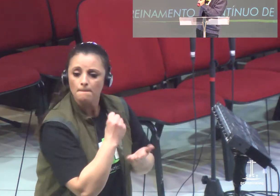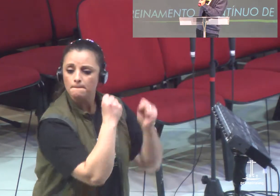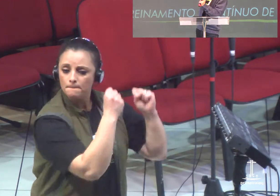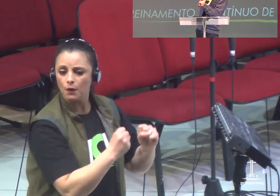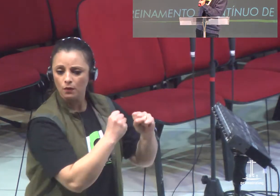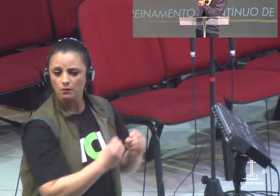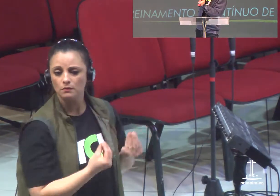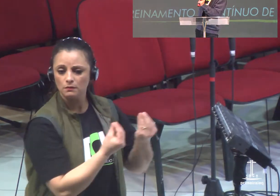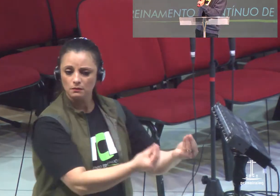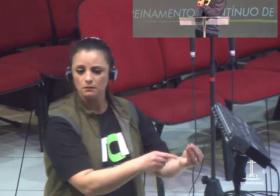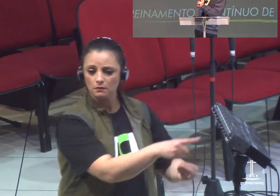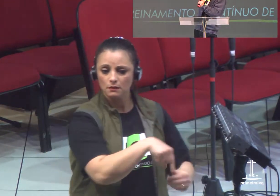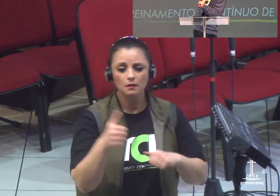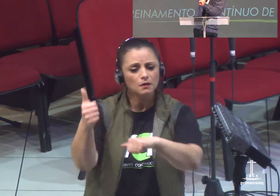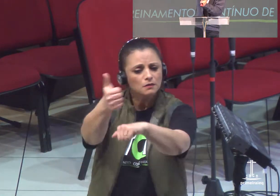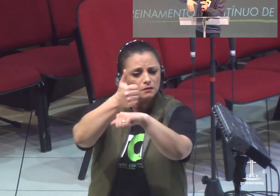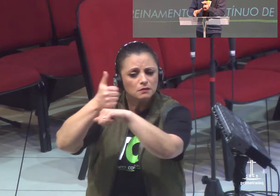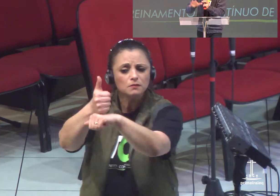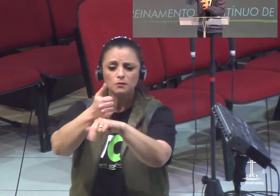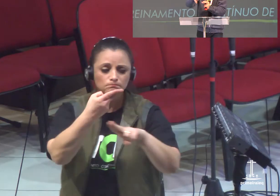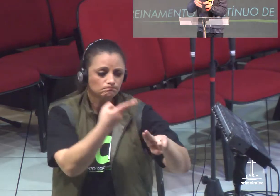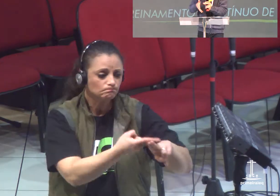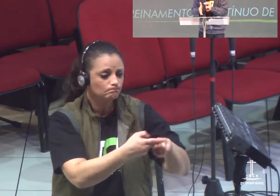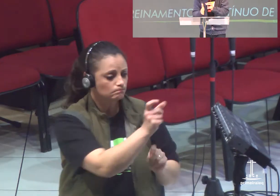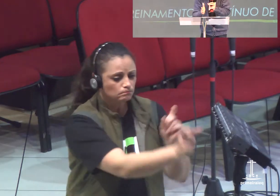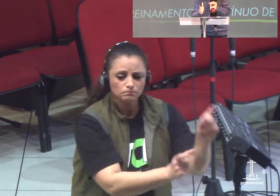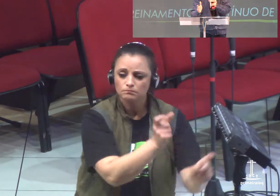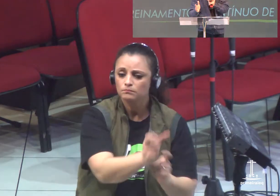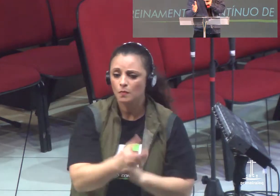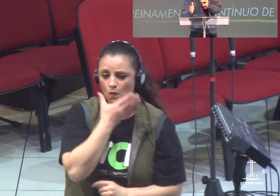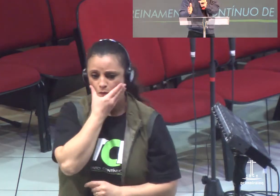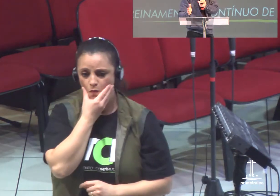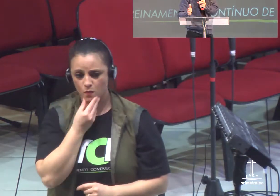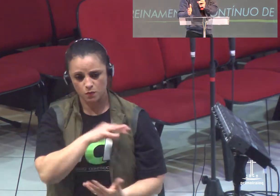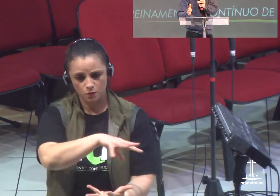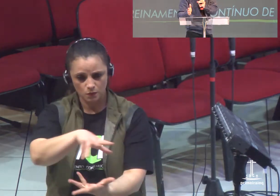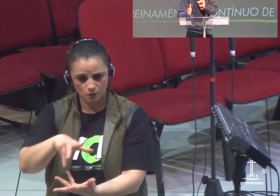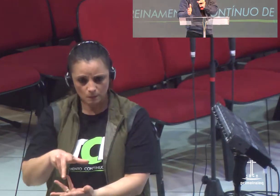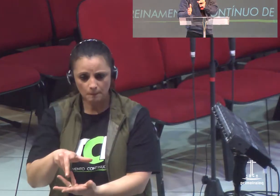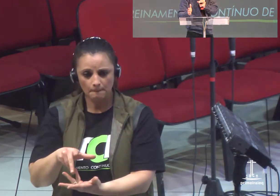soberano agindo por meio de uma ação humana aqui na terra.